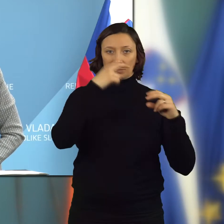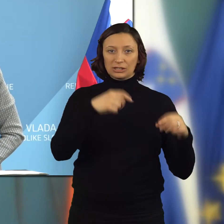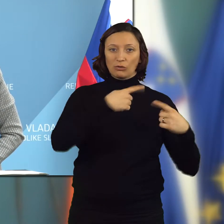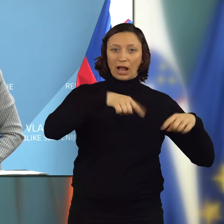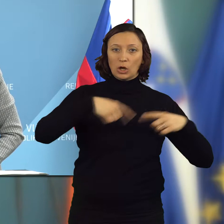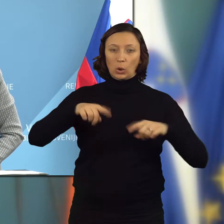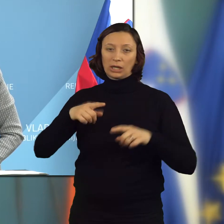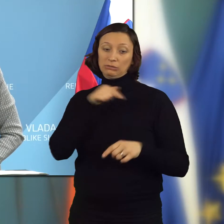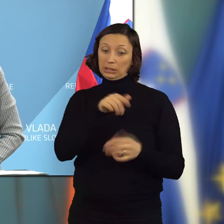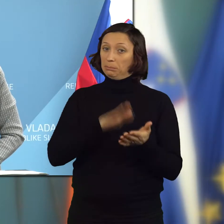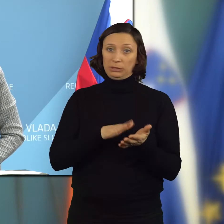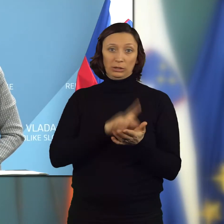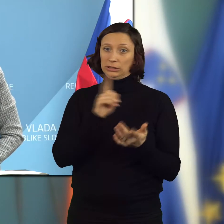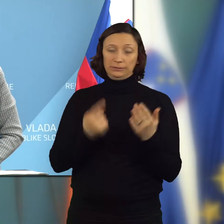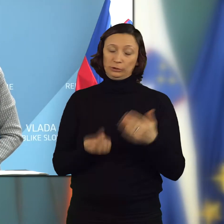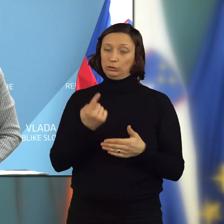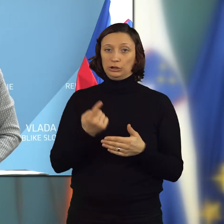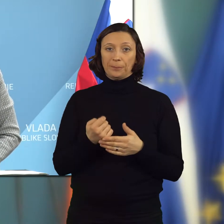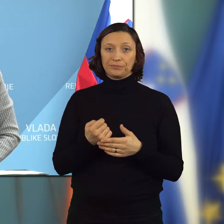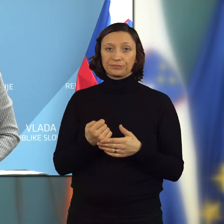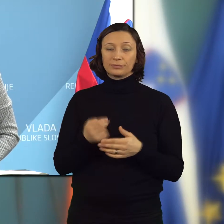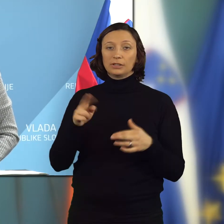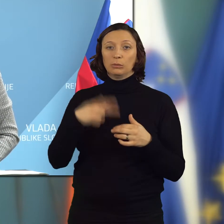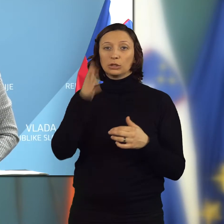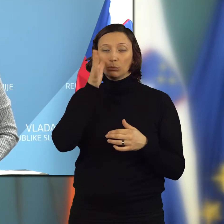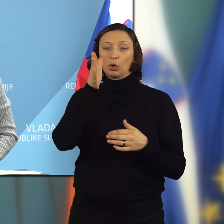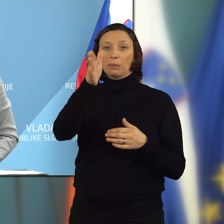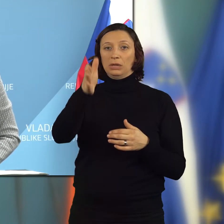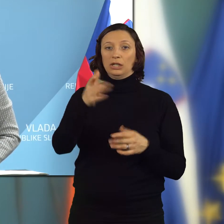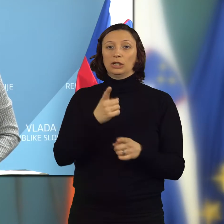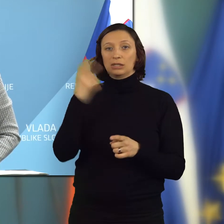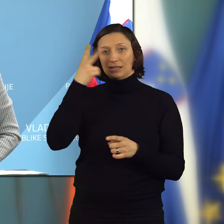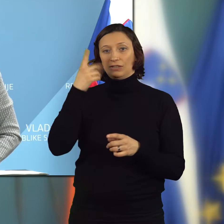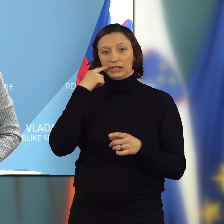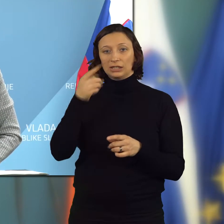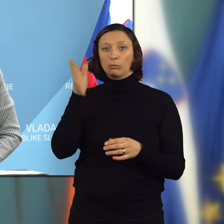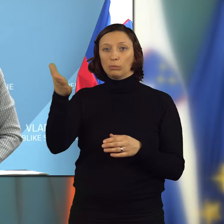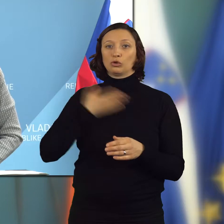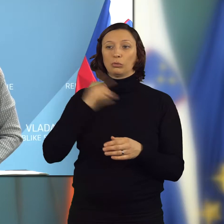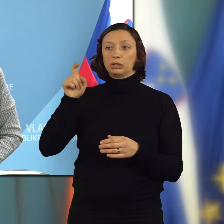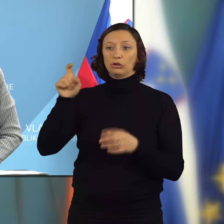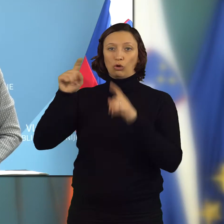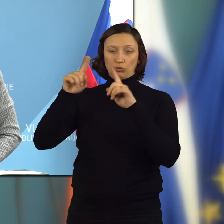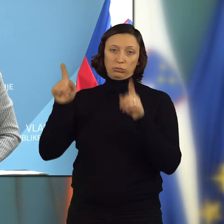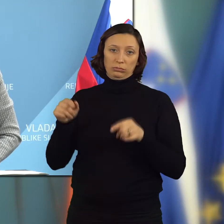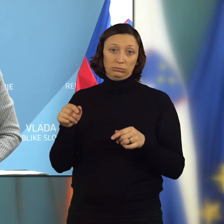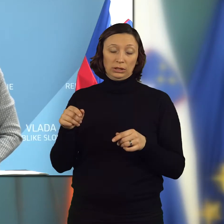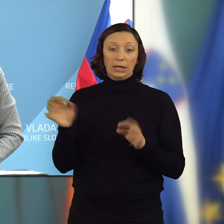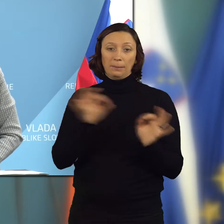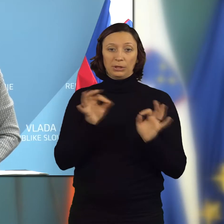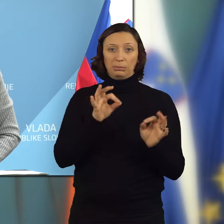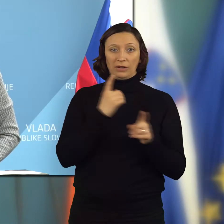nacionalnimi preiskovalnimi organi, kar v tem primeru ni bilo tako. Potem bo naprej, seveda, glede na to, ko bomo dobili tožbo,